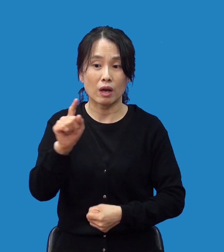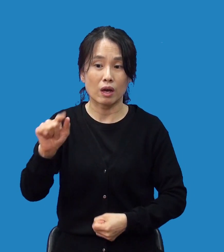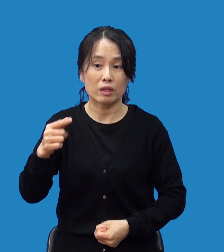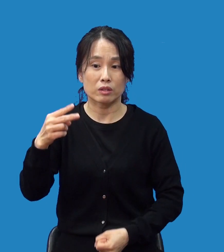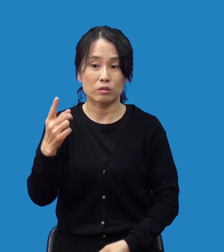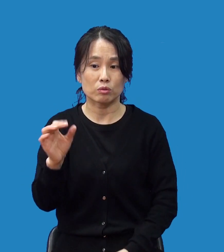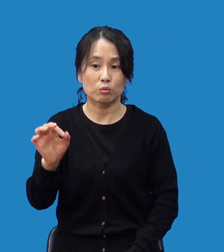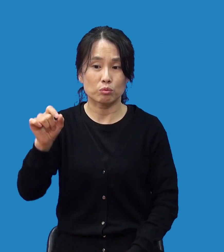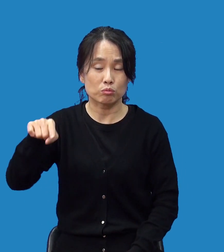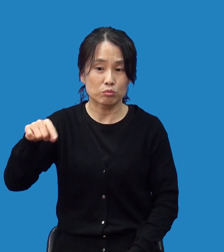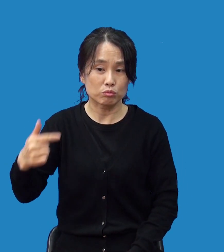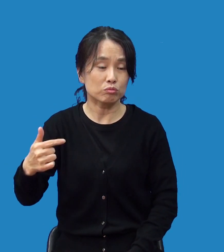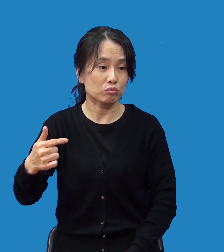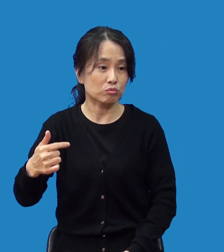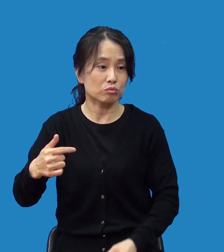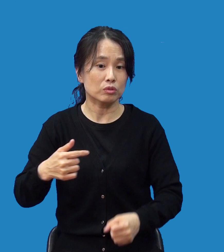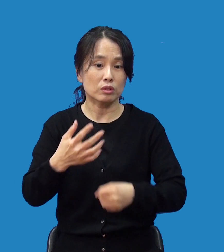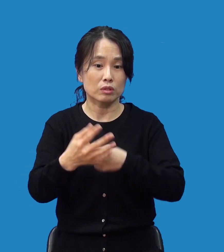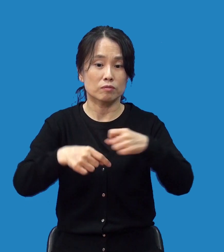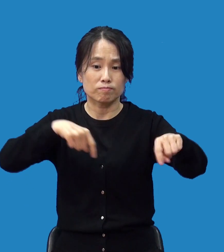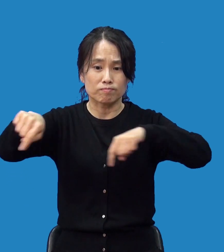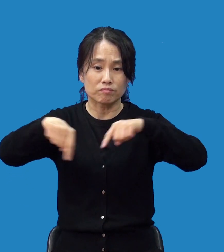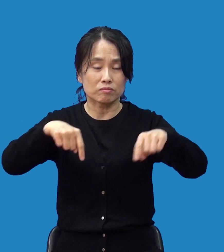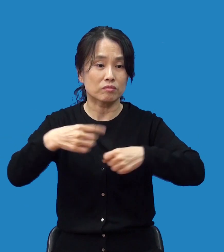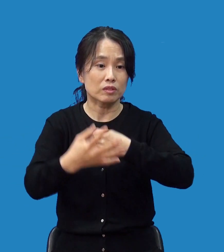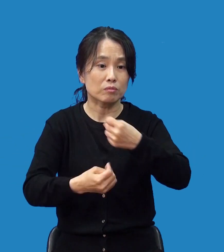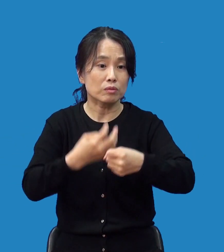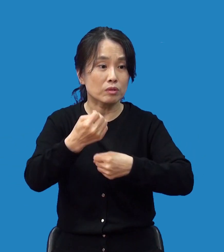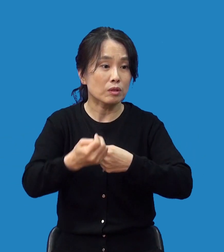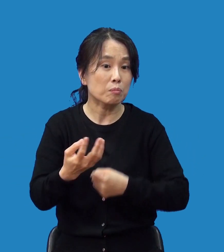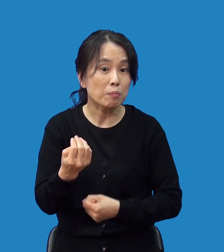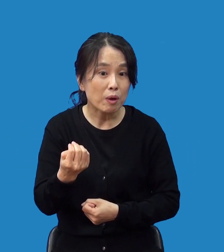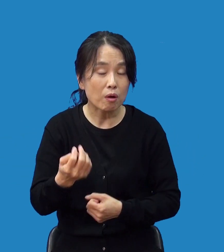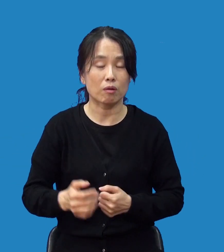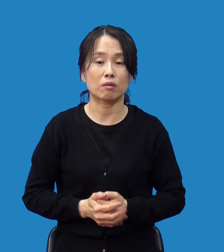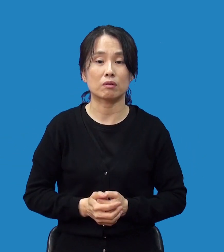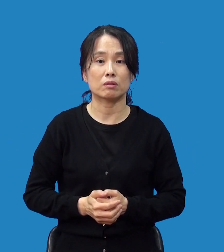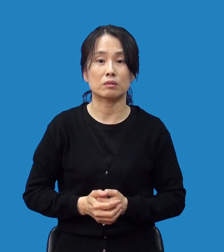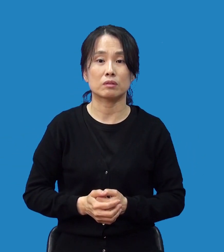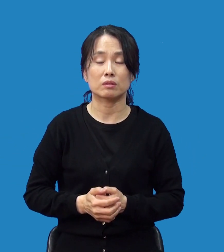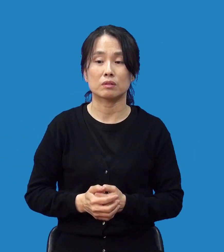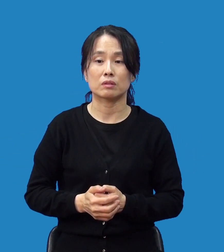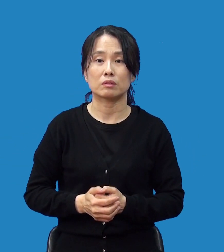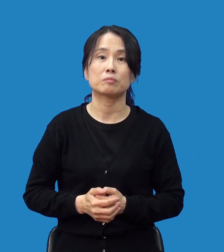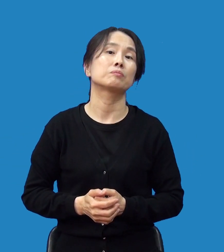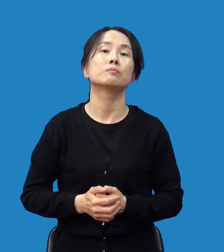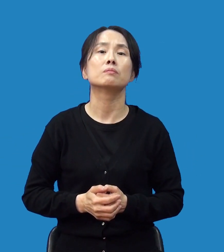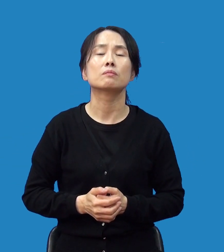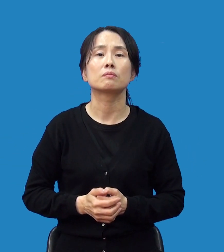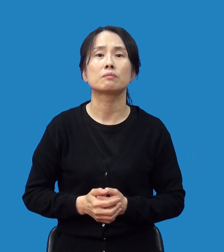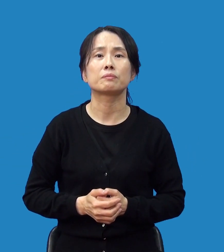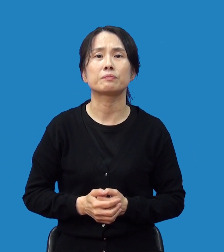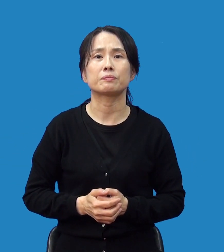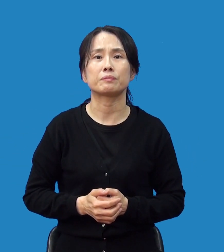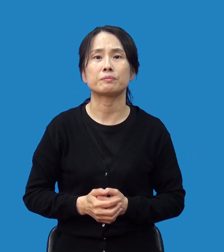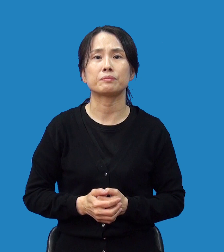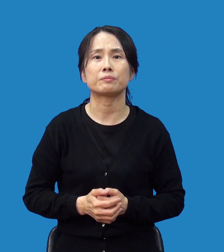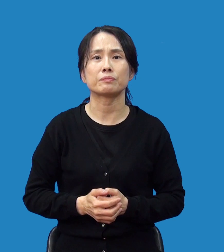갈까요? 뭐 친문이다, 친명이다 하는데 다 덧없는